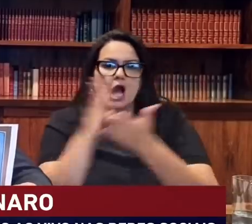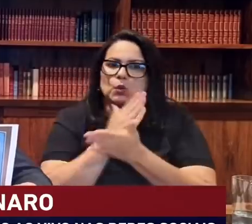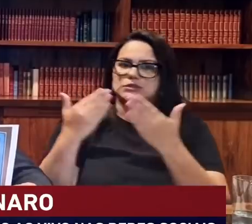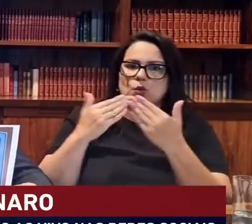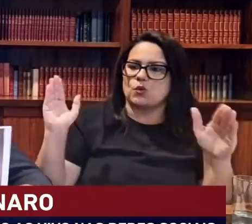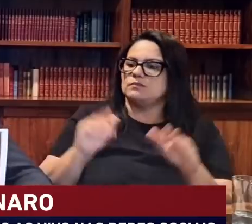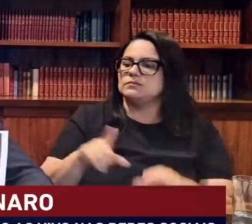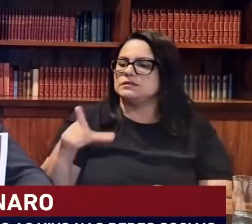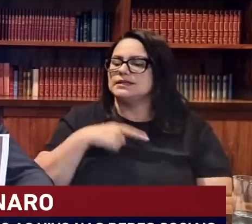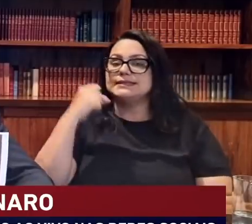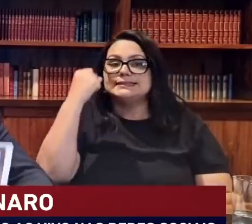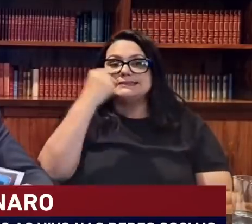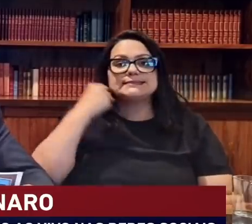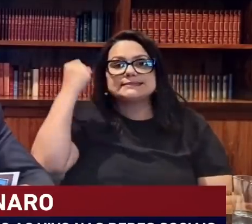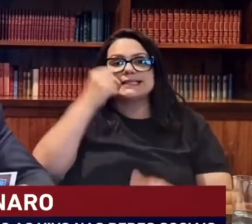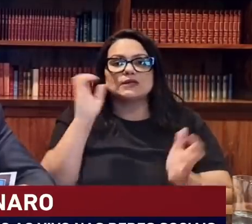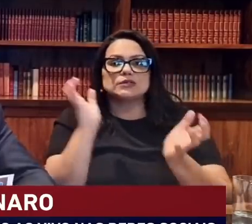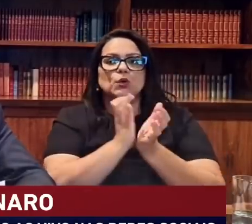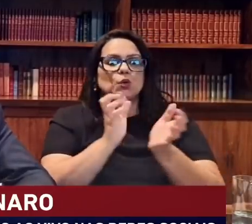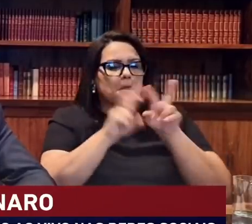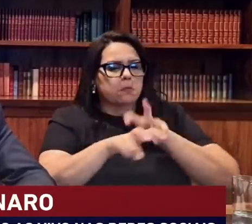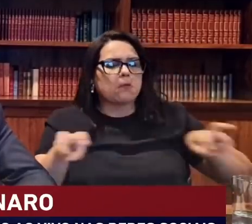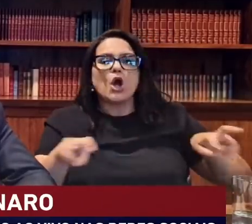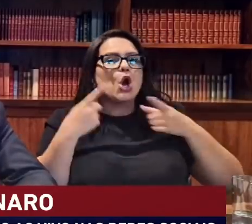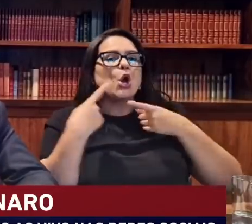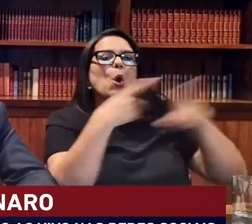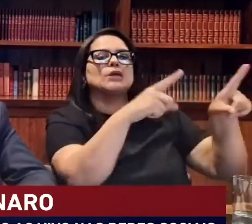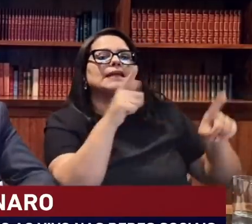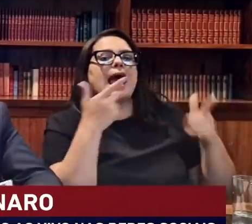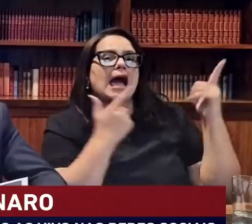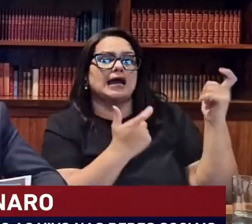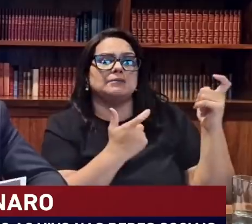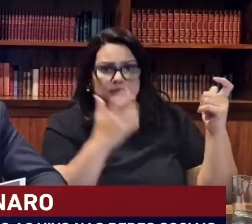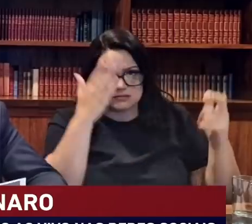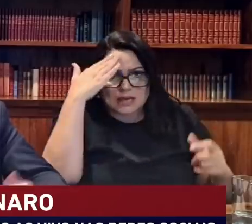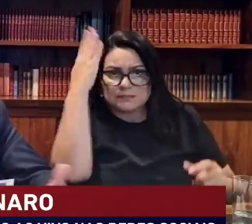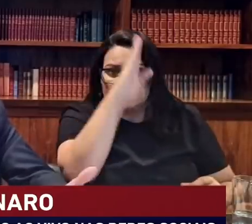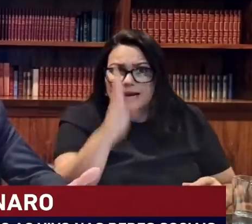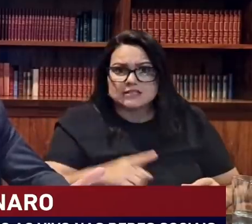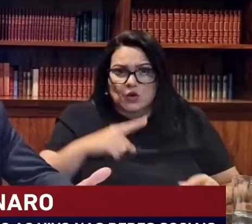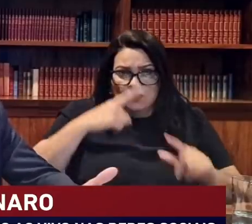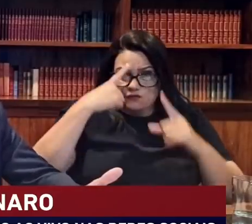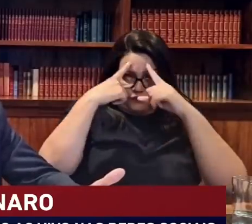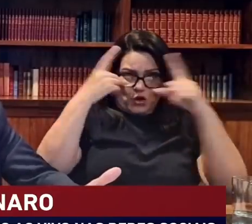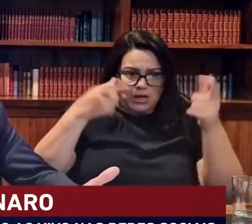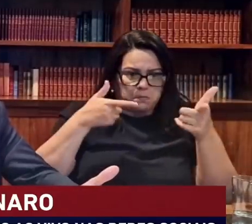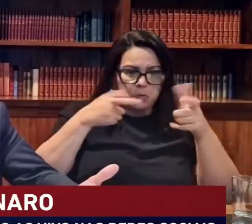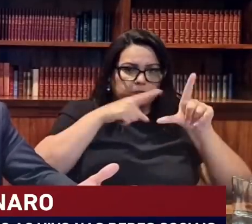frente parlamentar pelo desarmamento. A violência no Brasil tem caído bastante. É, por causa de